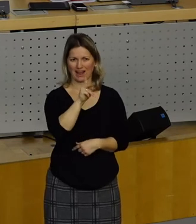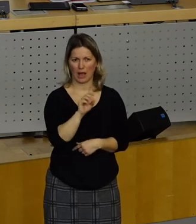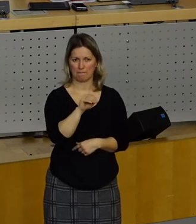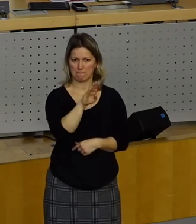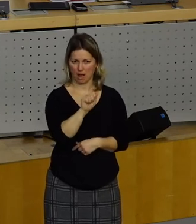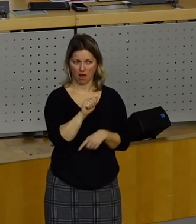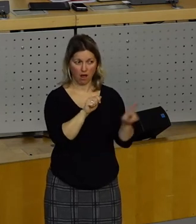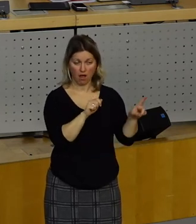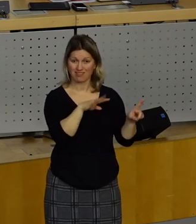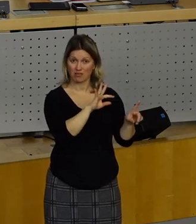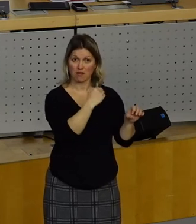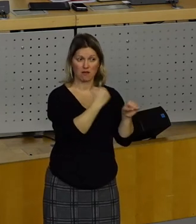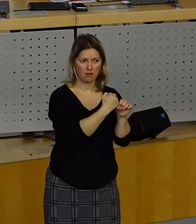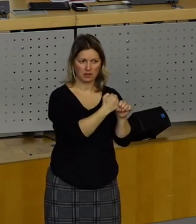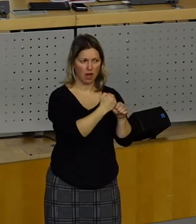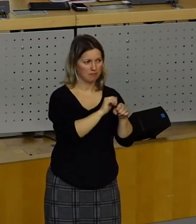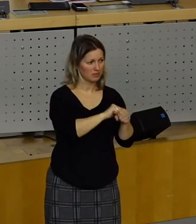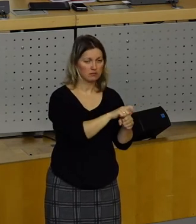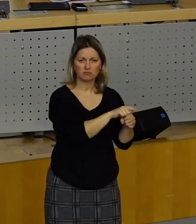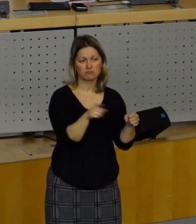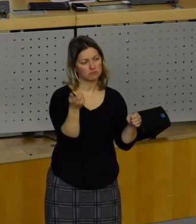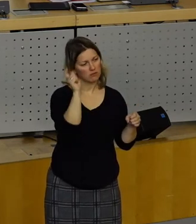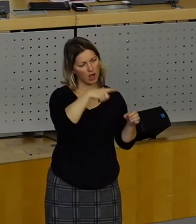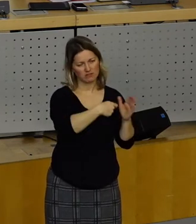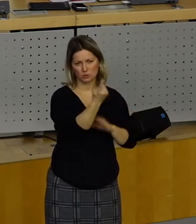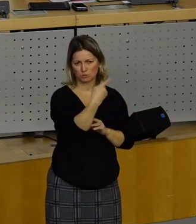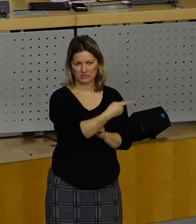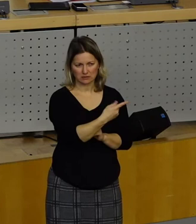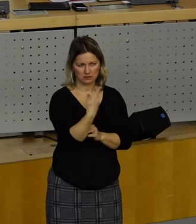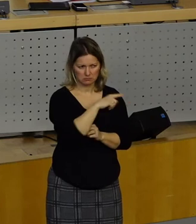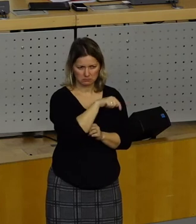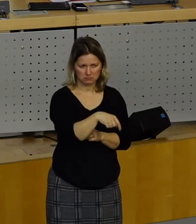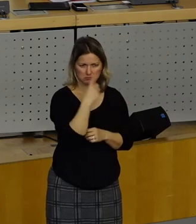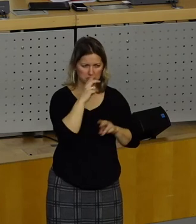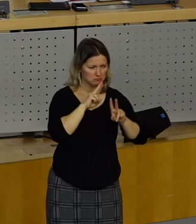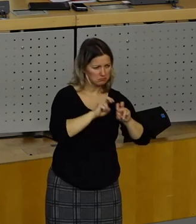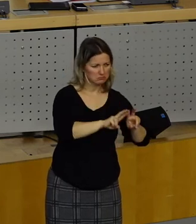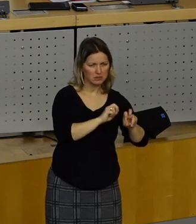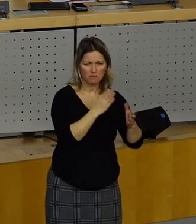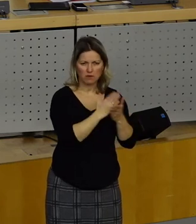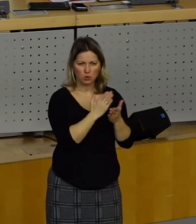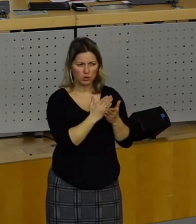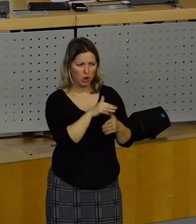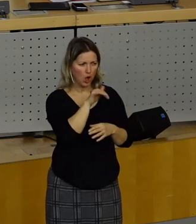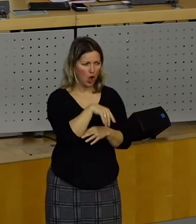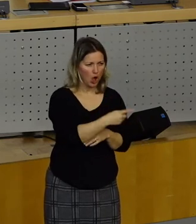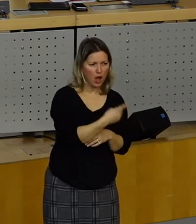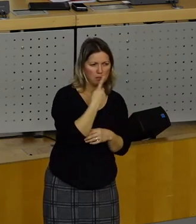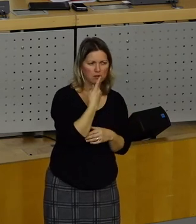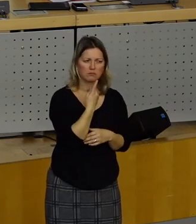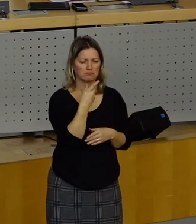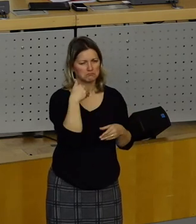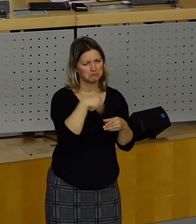amt suspendiert worden ist und dass untersuchungen laufen wegen irgendwelcher nicht